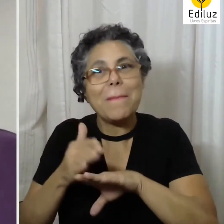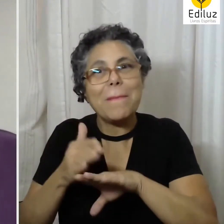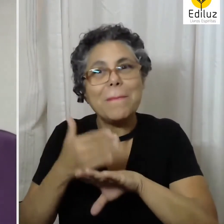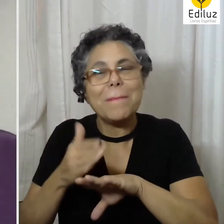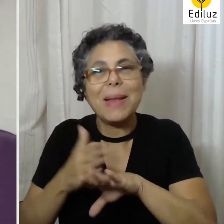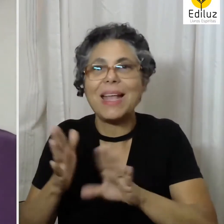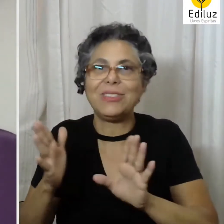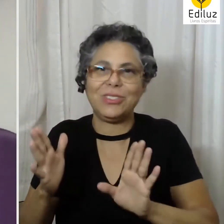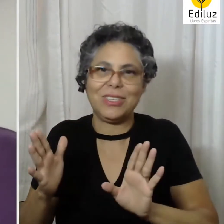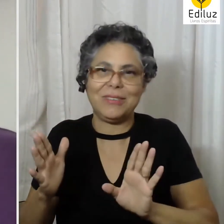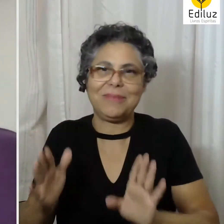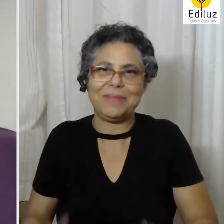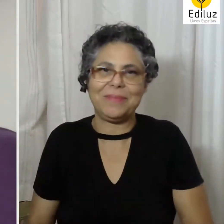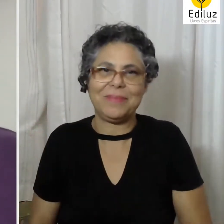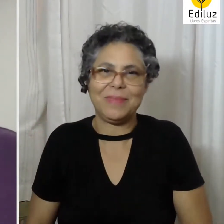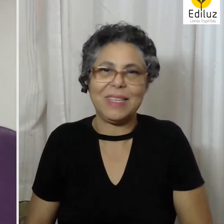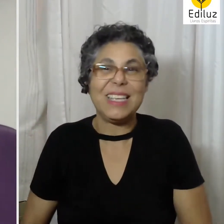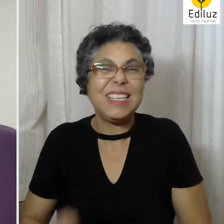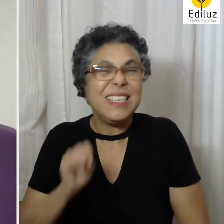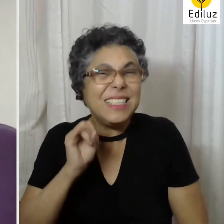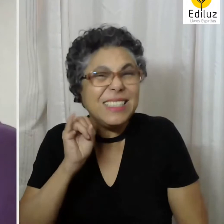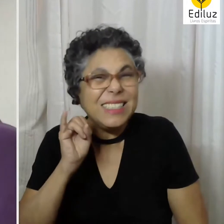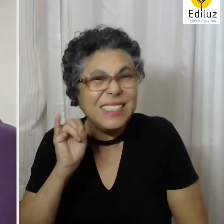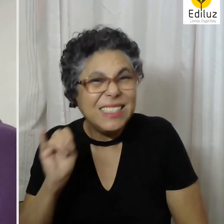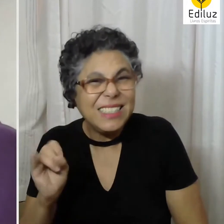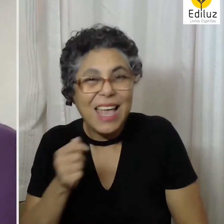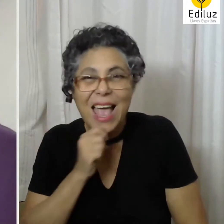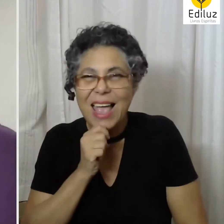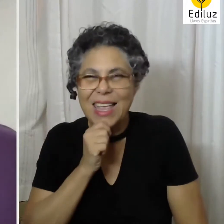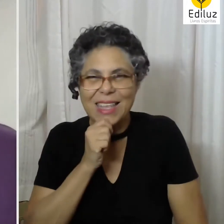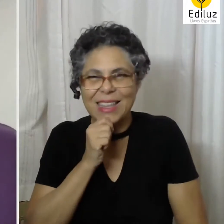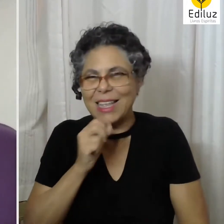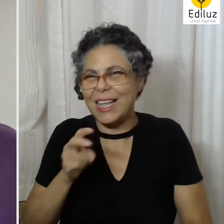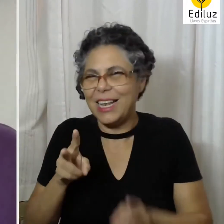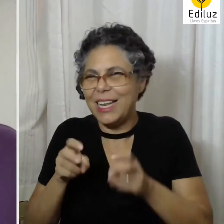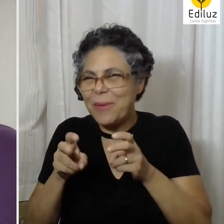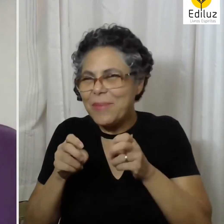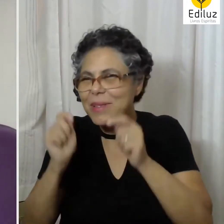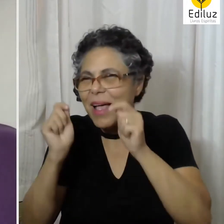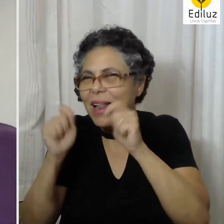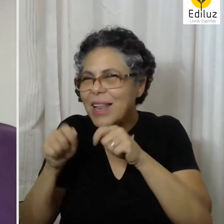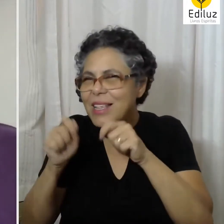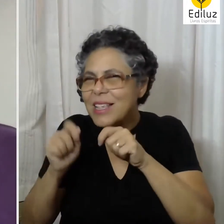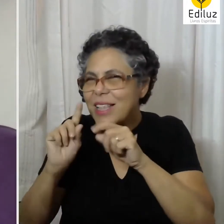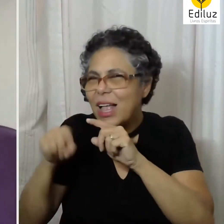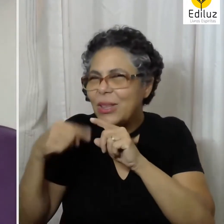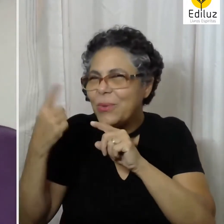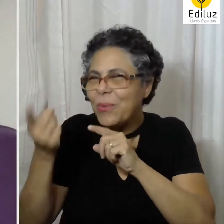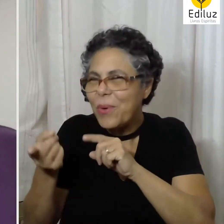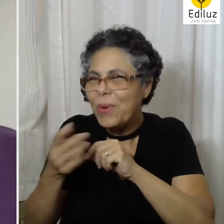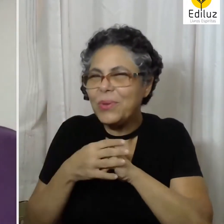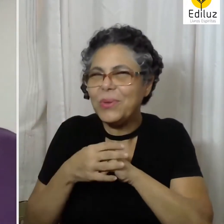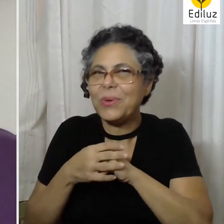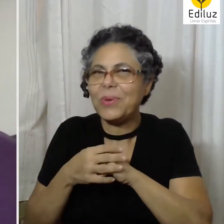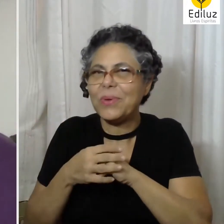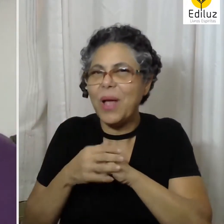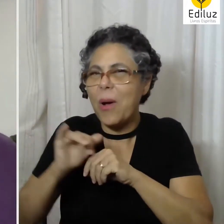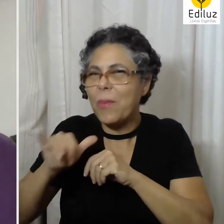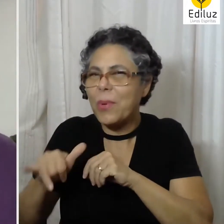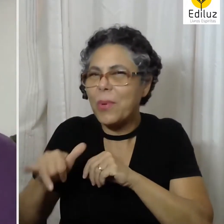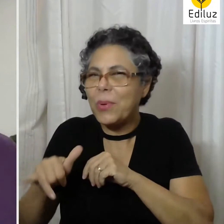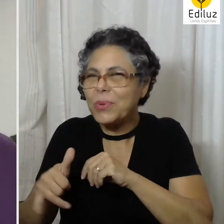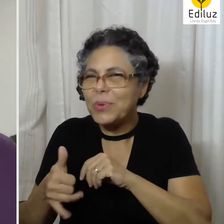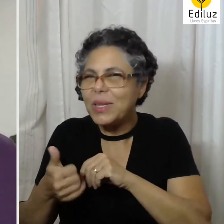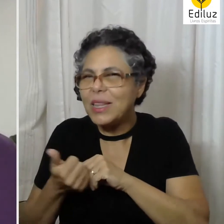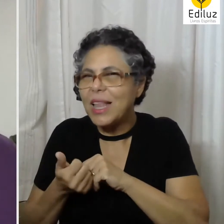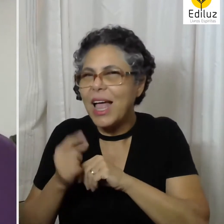recurso. E se ainda não estamos percebendo as necessidades do outro, as